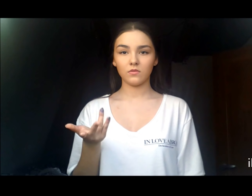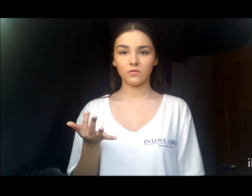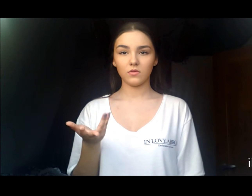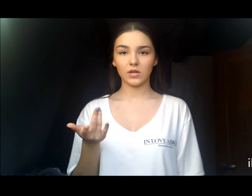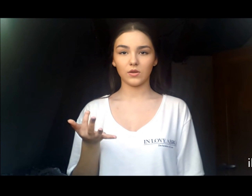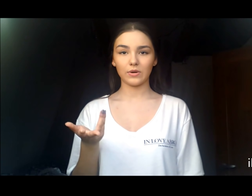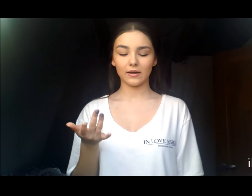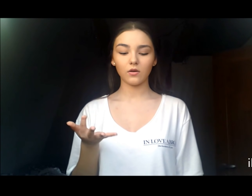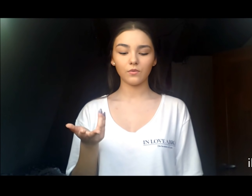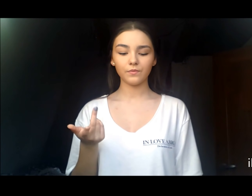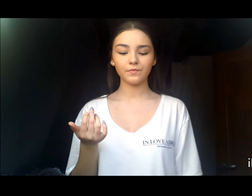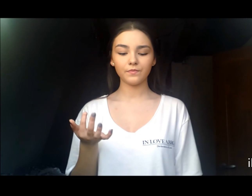Jedną ręką.